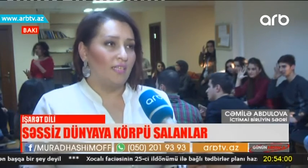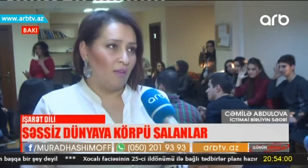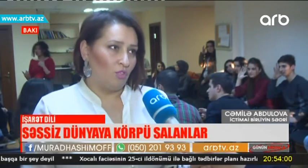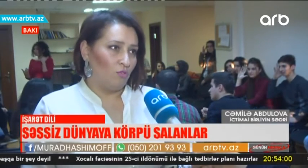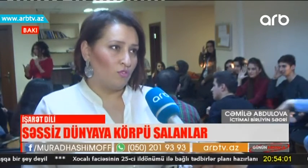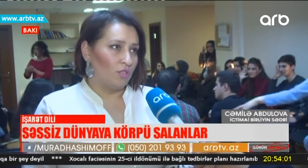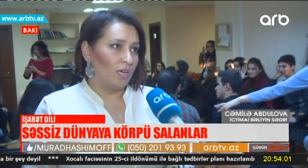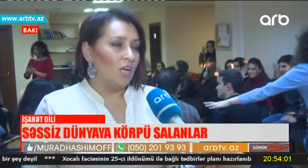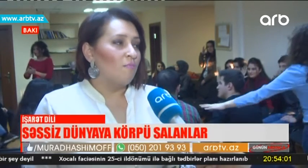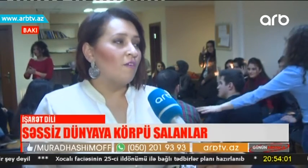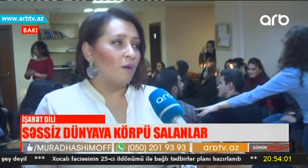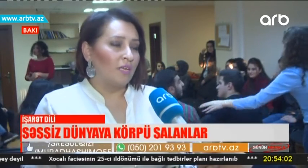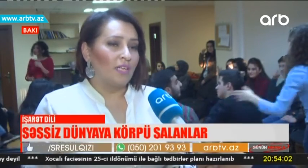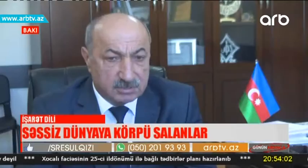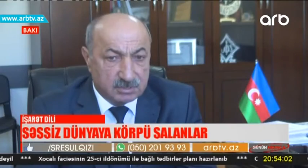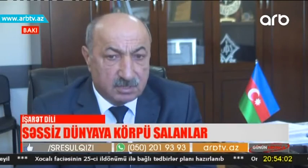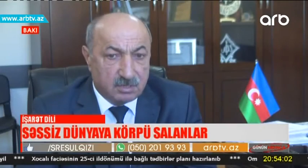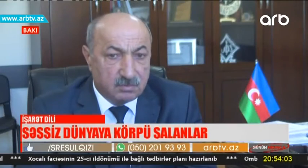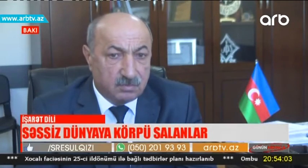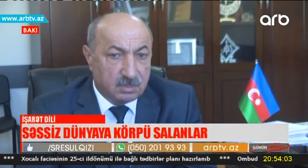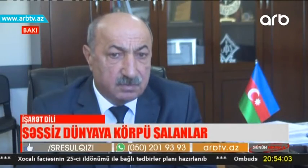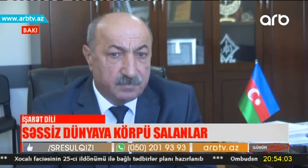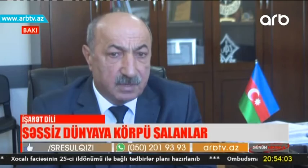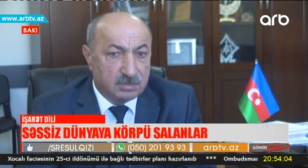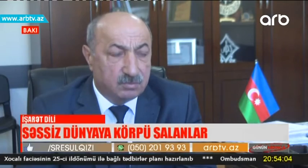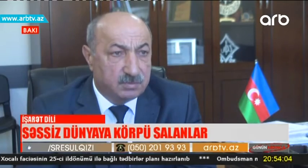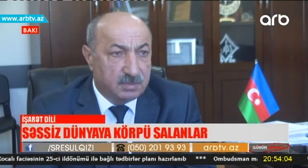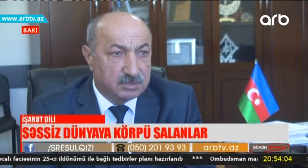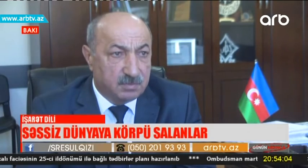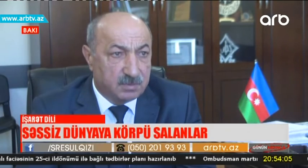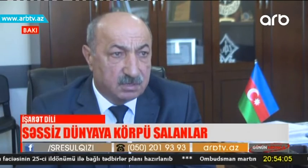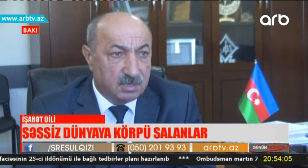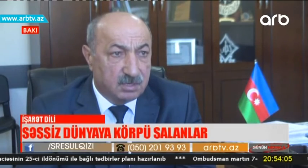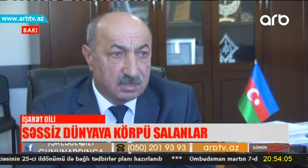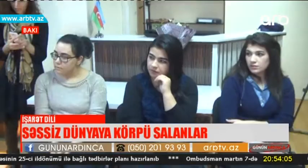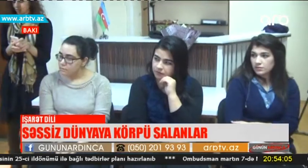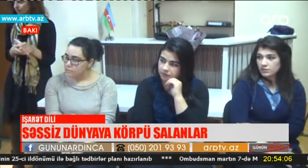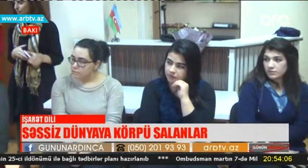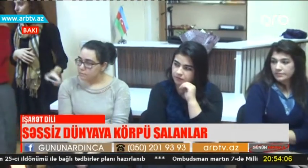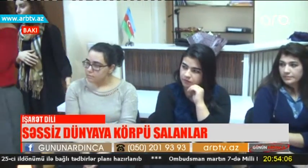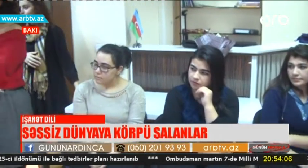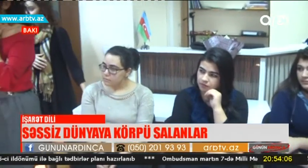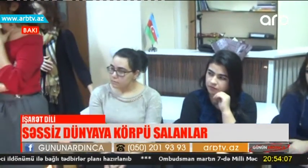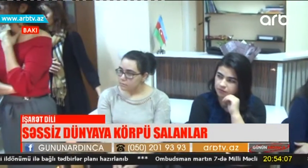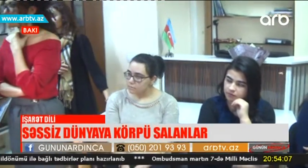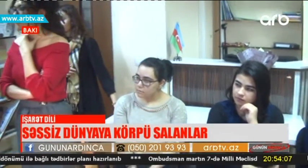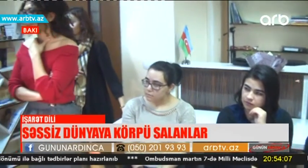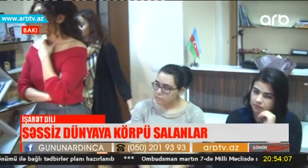təmin olunsunlar. Bu məsələ ilə bağlı əmək və əhalinin Sosial Müdafiəsi Nazirliyindən isə bildirirlər ki, onlara müraciət gəldikdə məhdudiyyətli